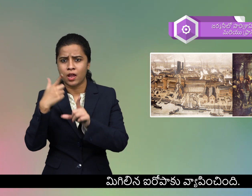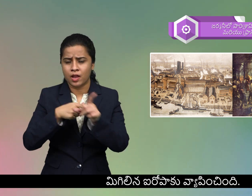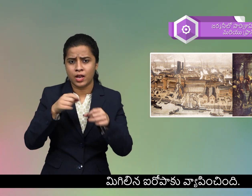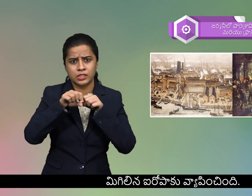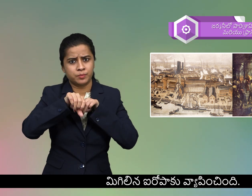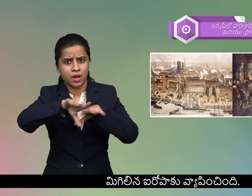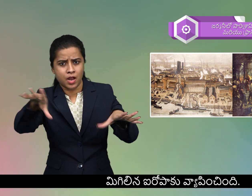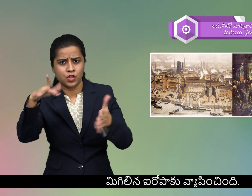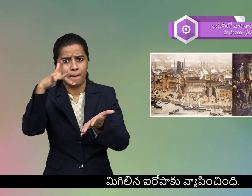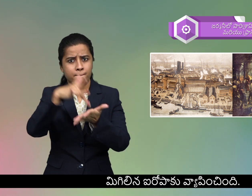ఐరోపాకు వ్యాపించింది.